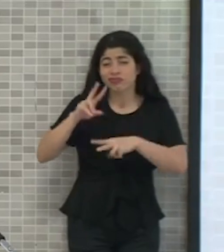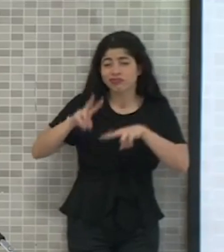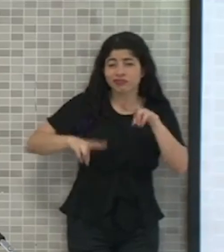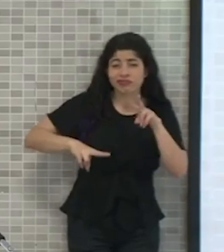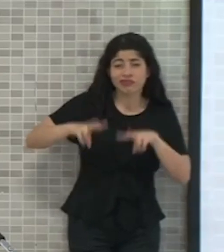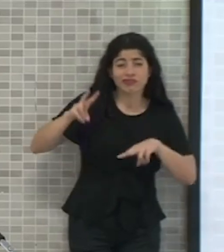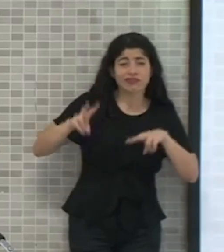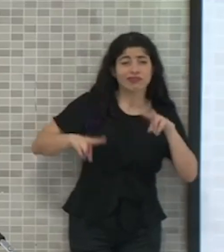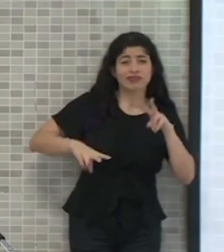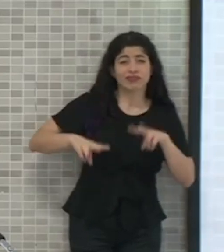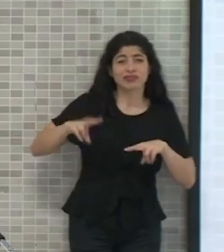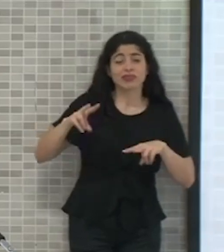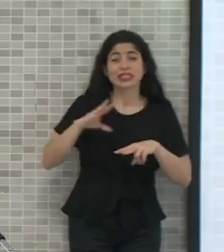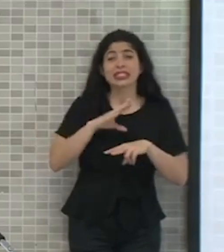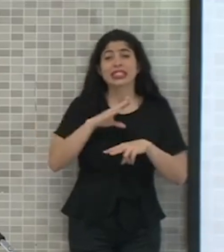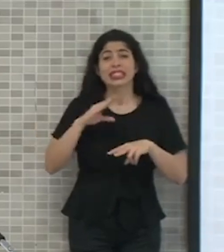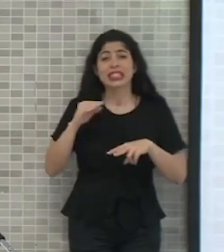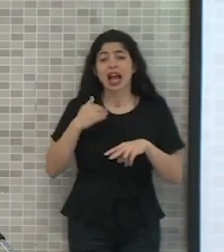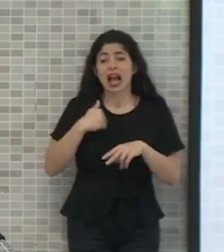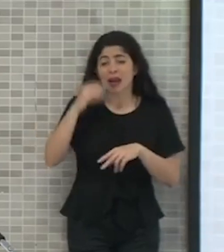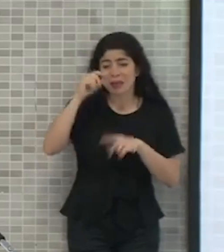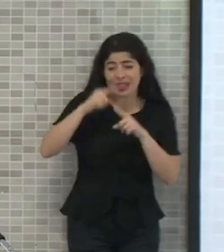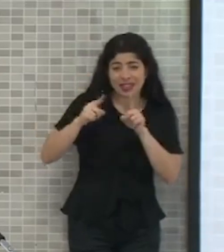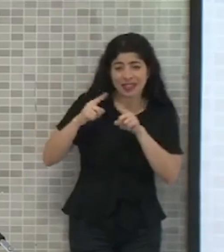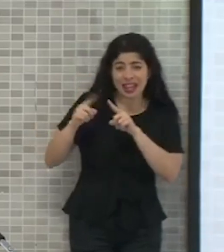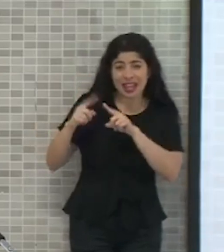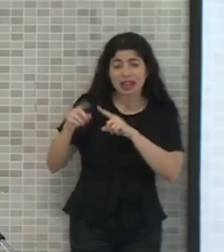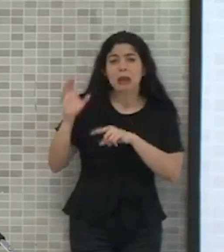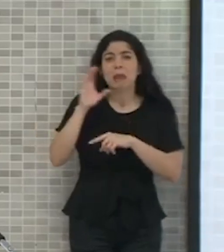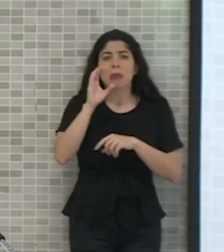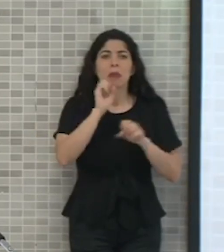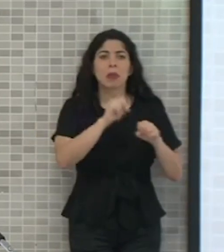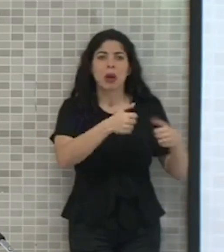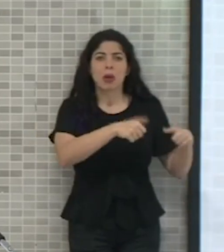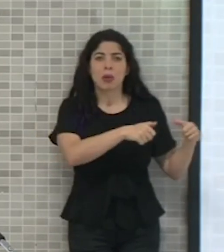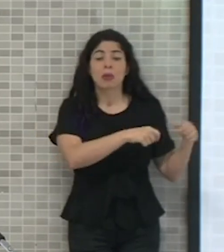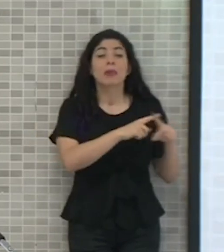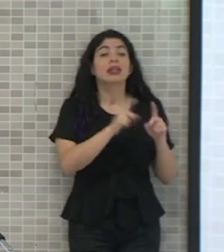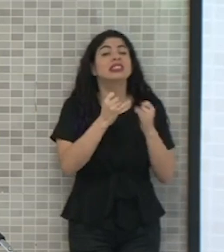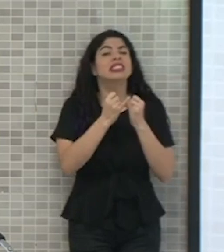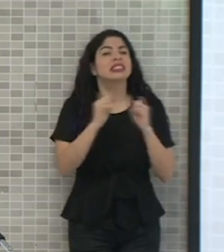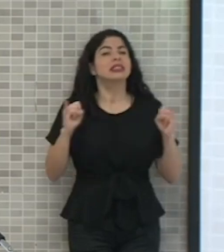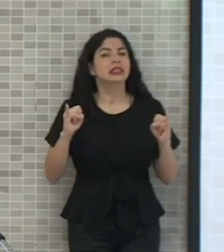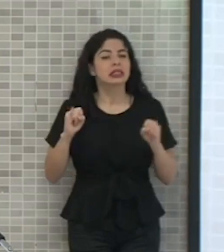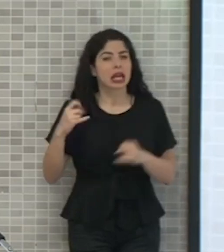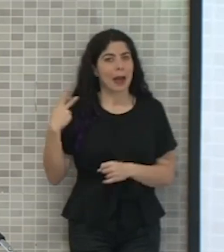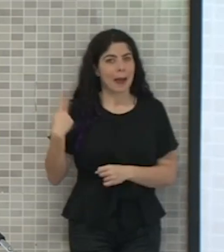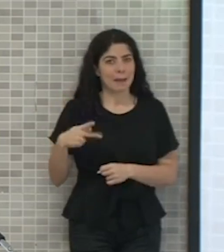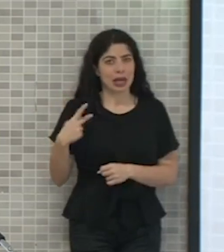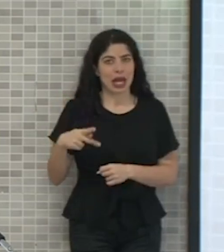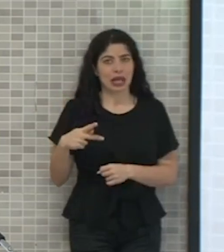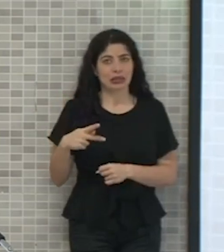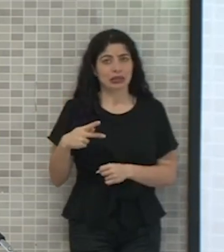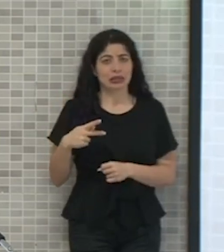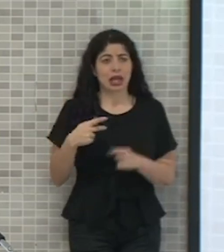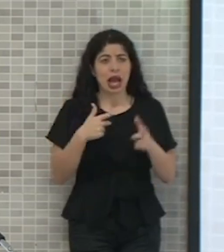diversidad y de nuestras diferencias, sin la amenaza de un